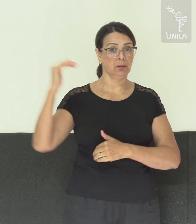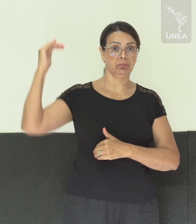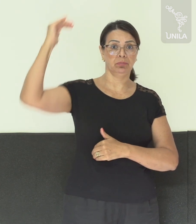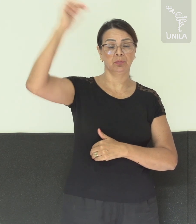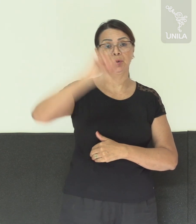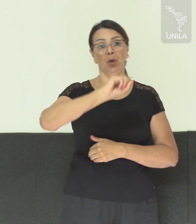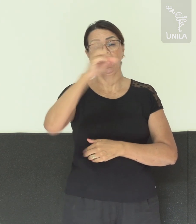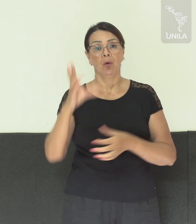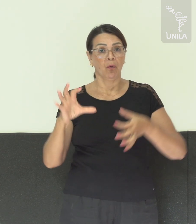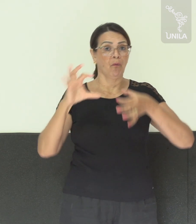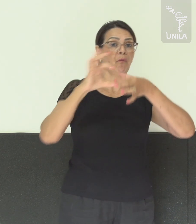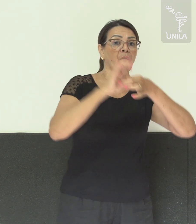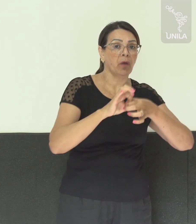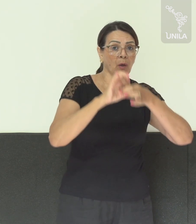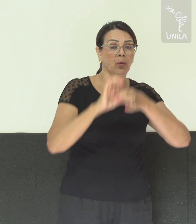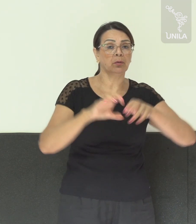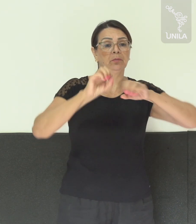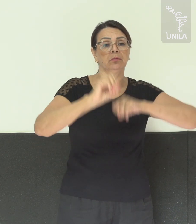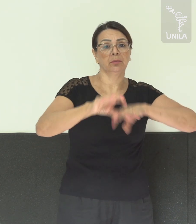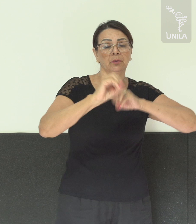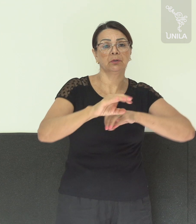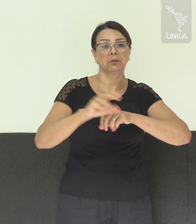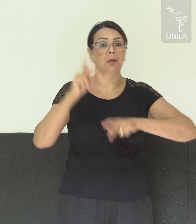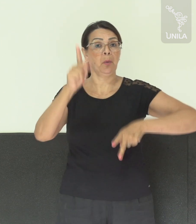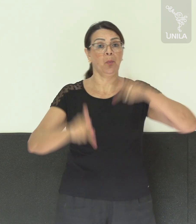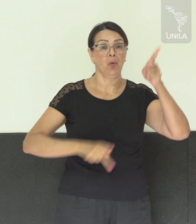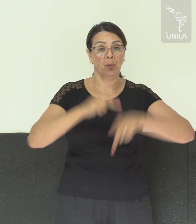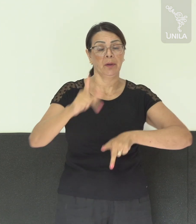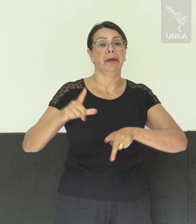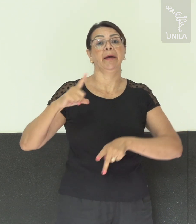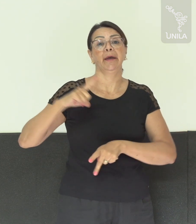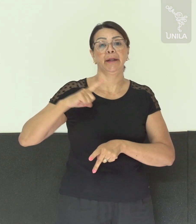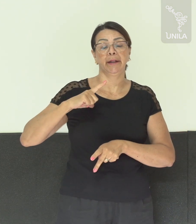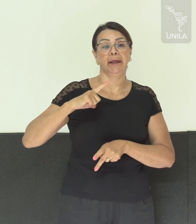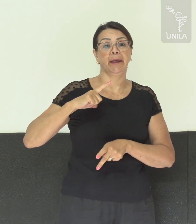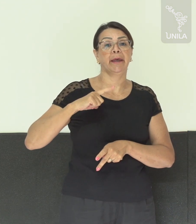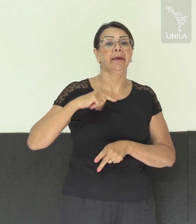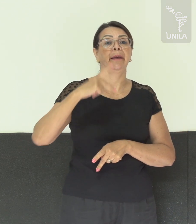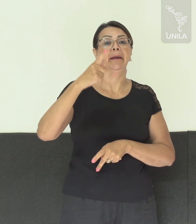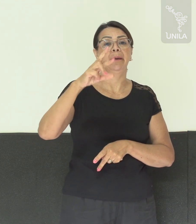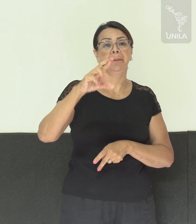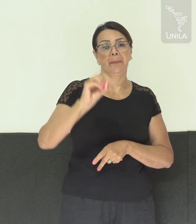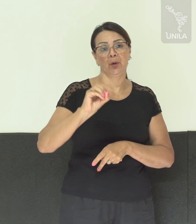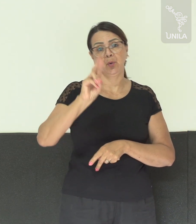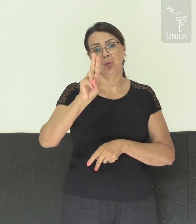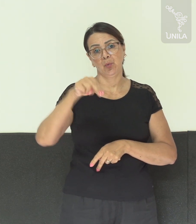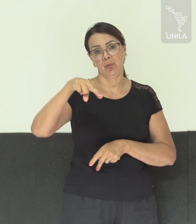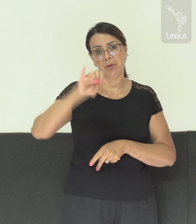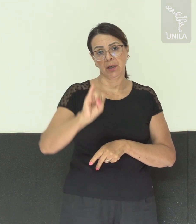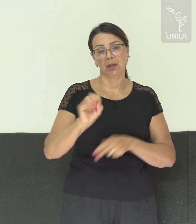com a instituição de ensino público e o gozo de benefícios do ProUni em instituição